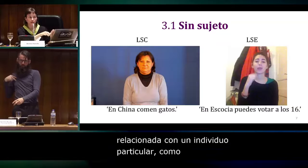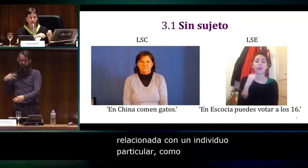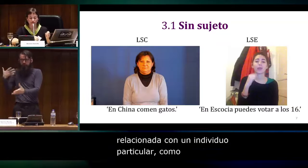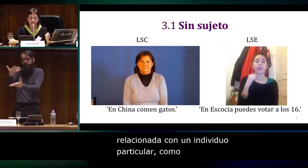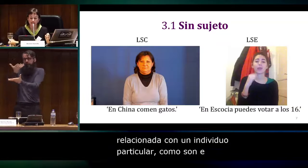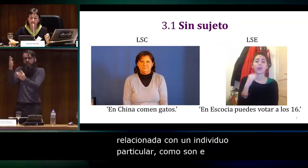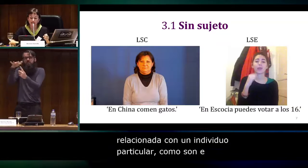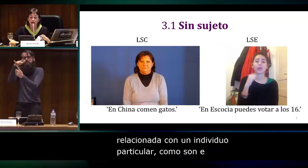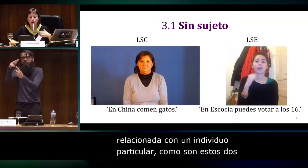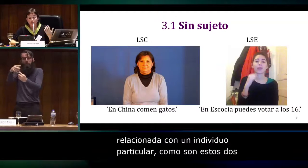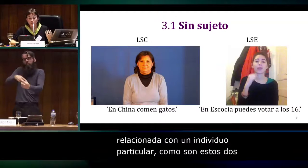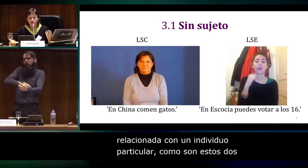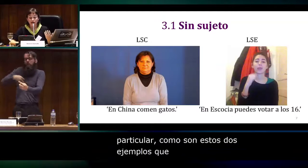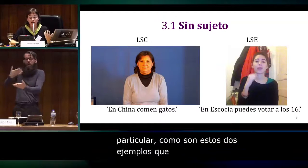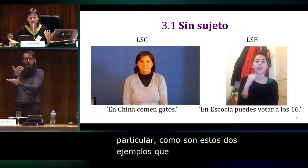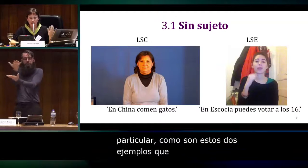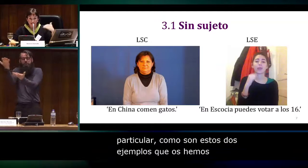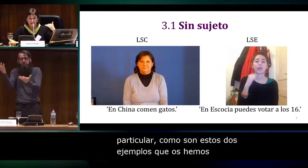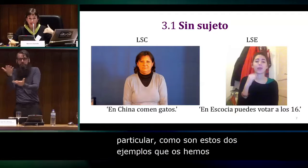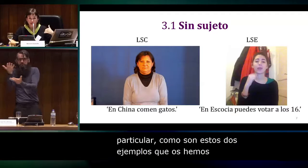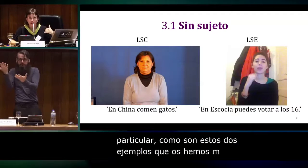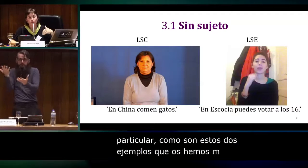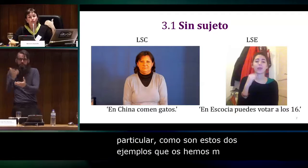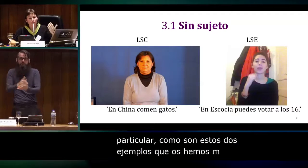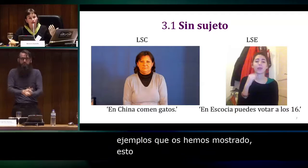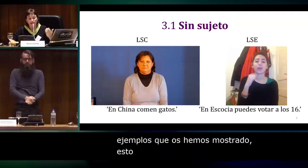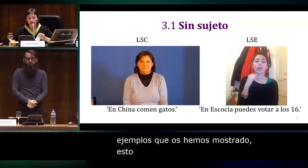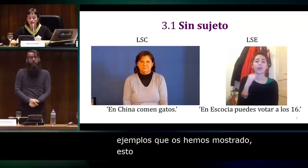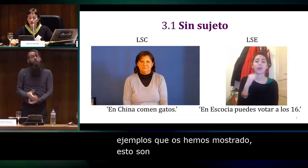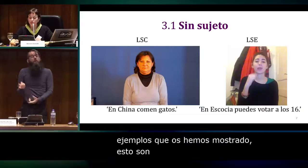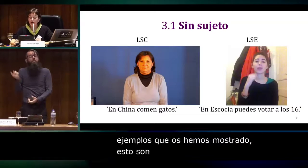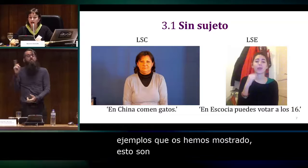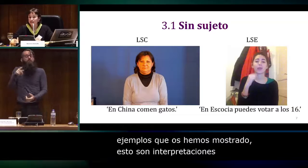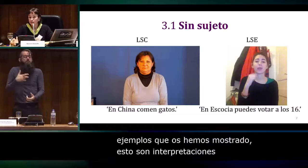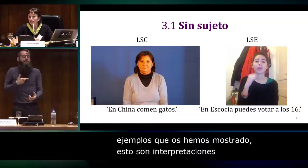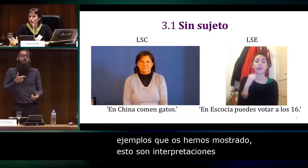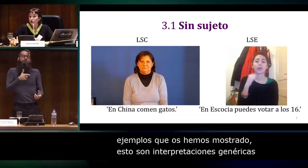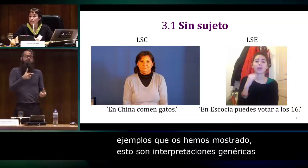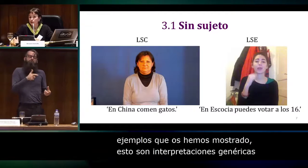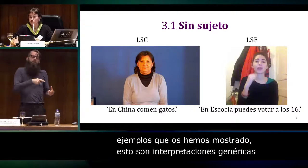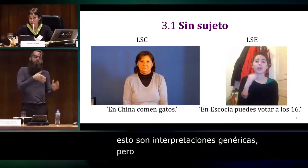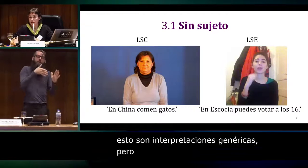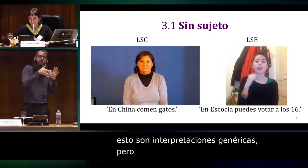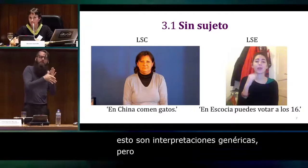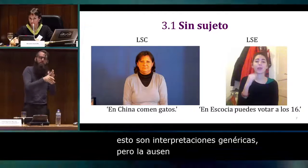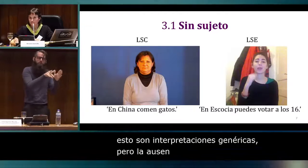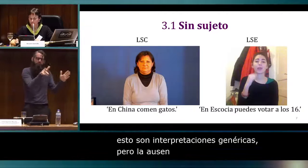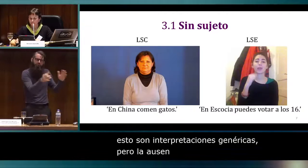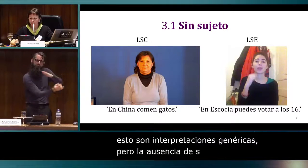son interpretaciones genéricas, pero la ausencia de sujeto también puede tener una interpretación